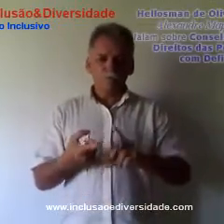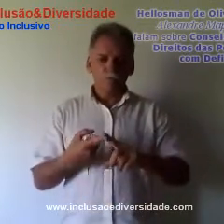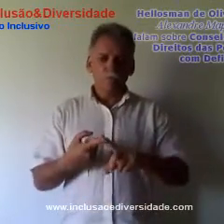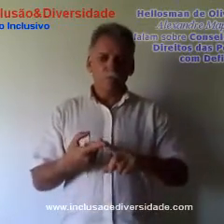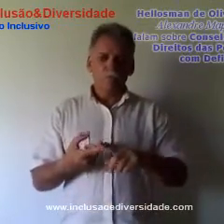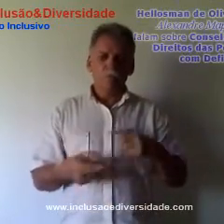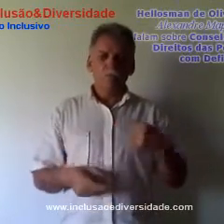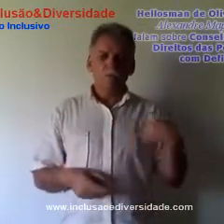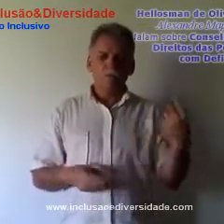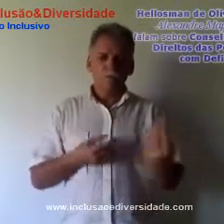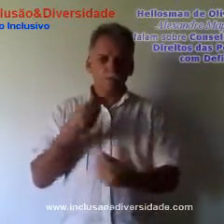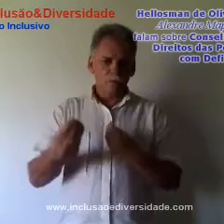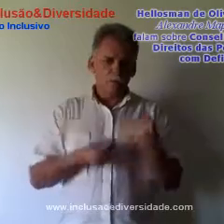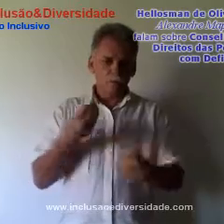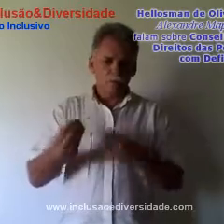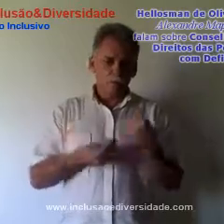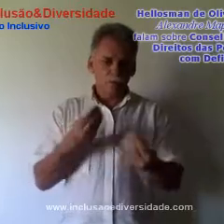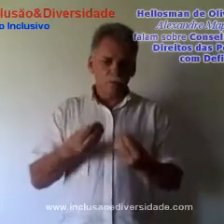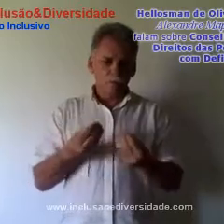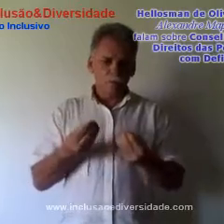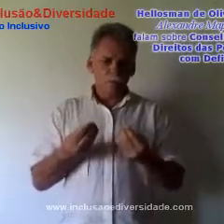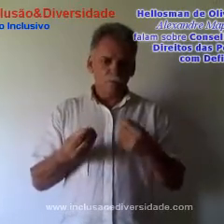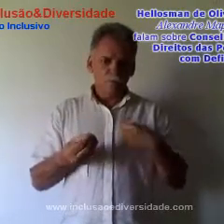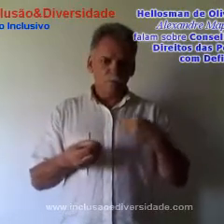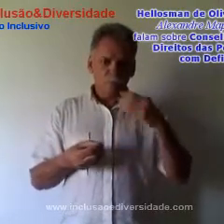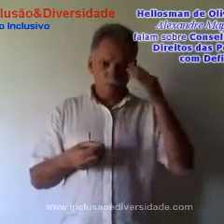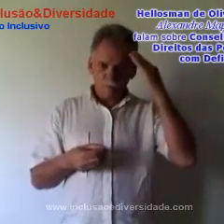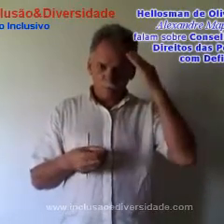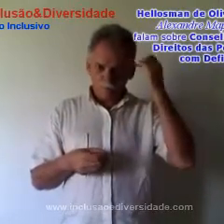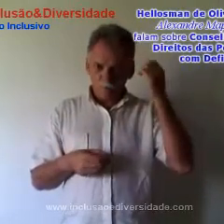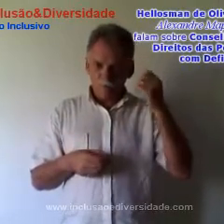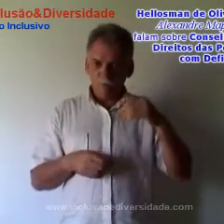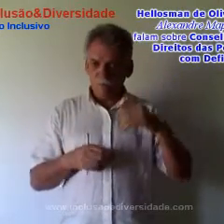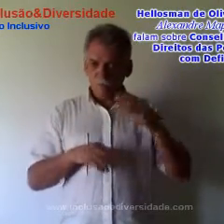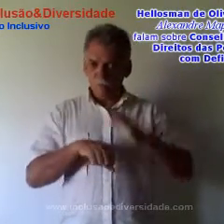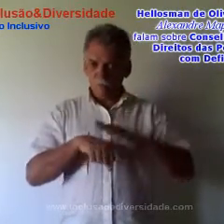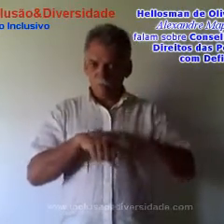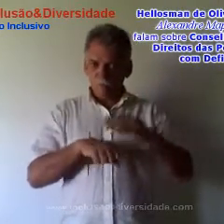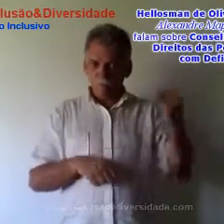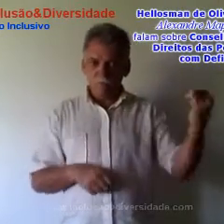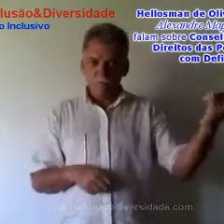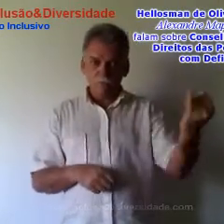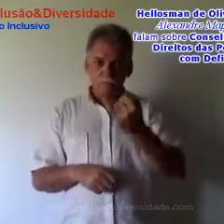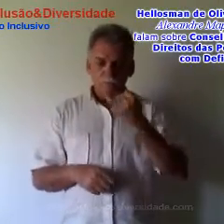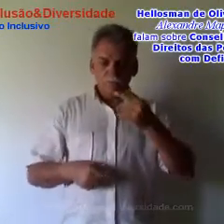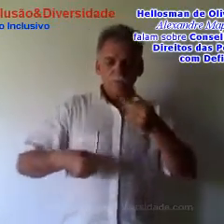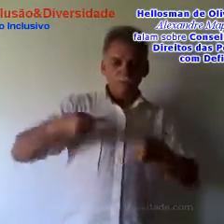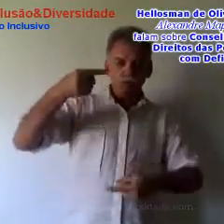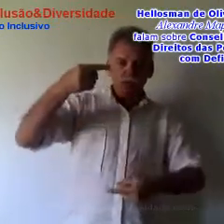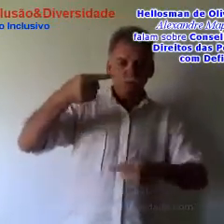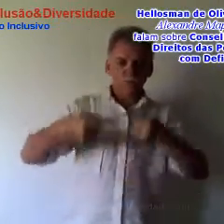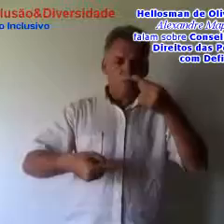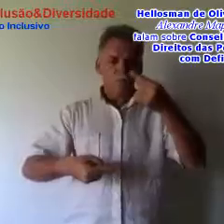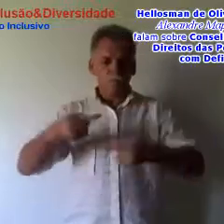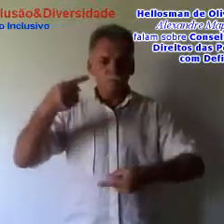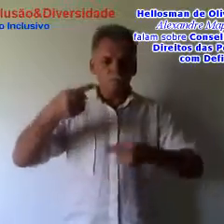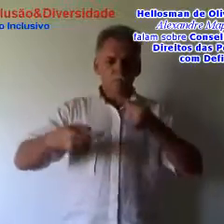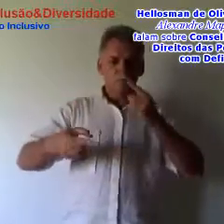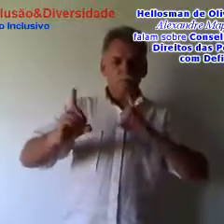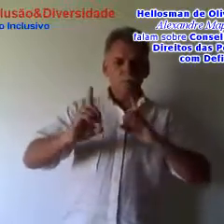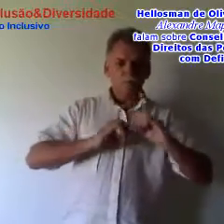E como é notório saber, a instância maior de discussão e